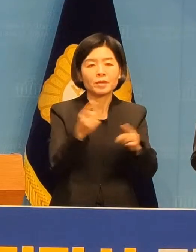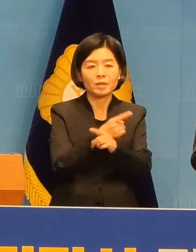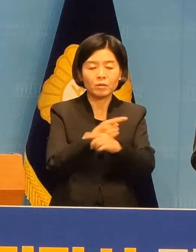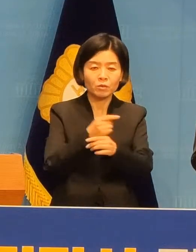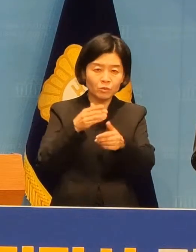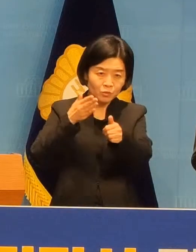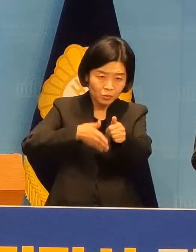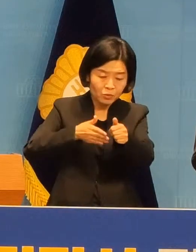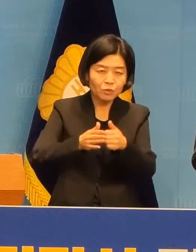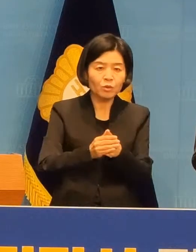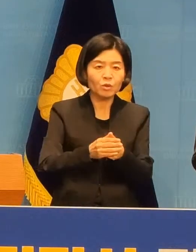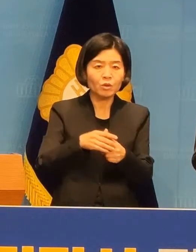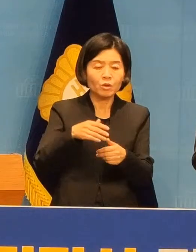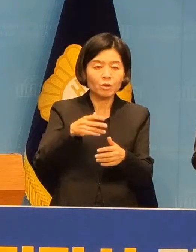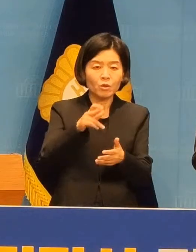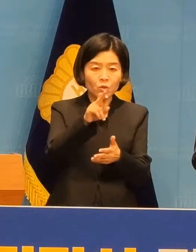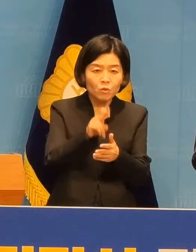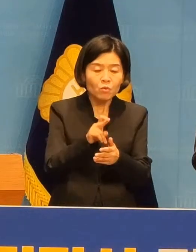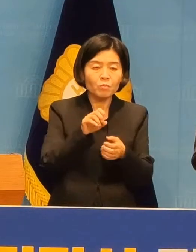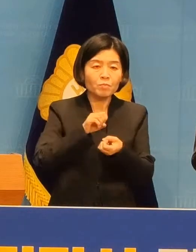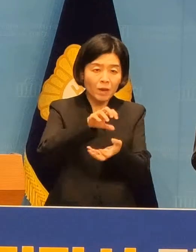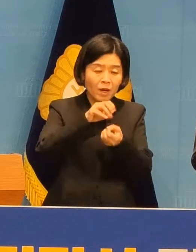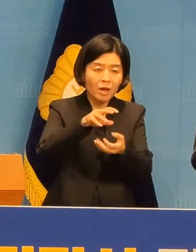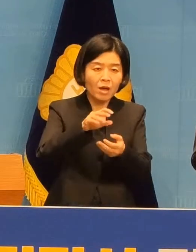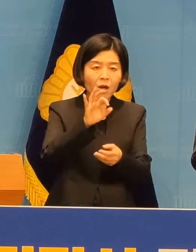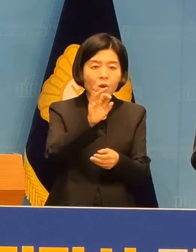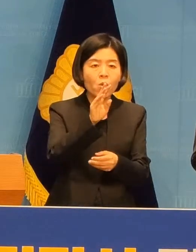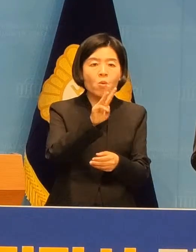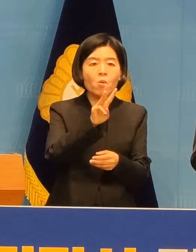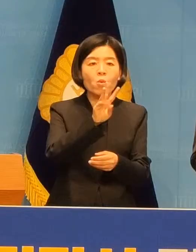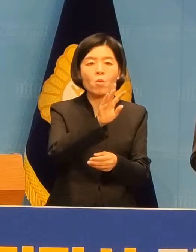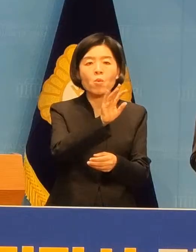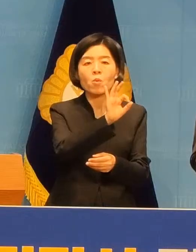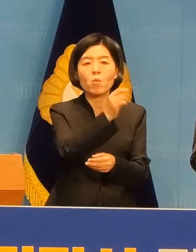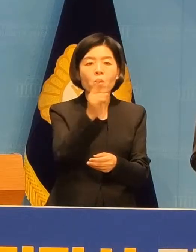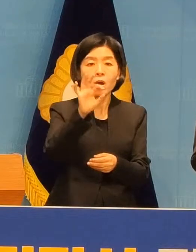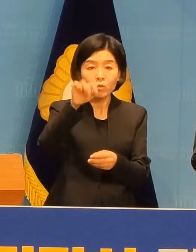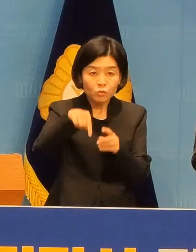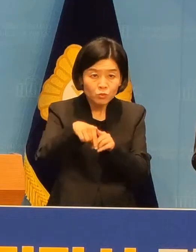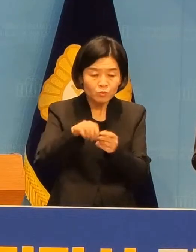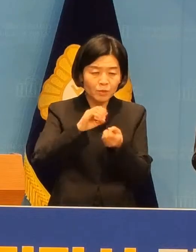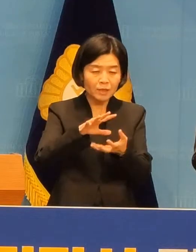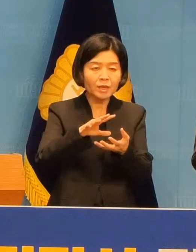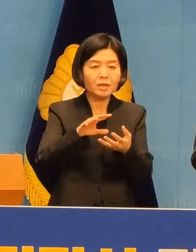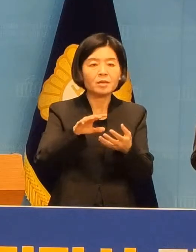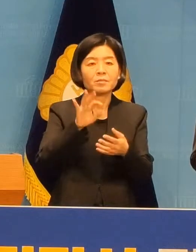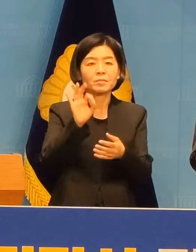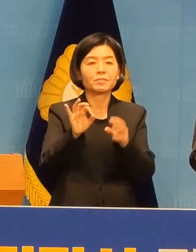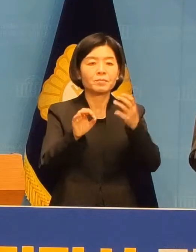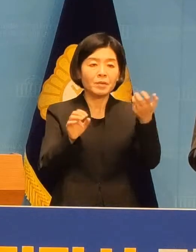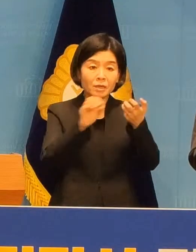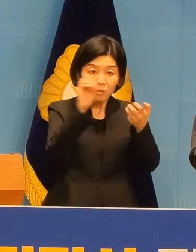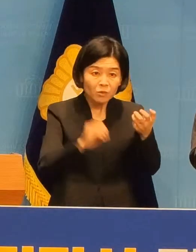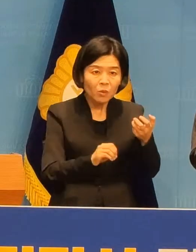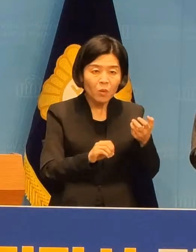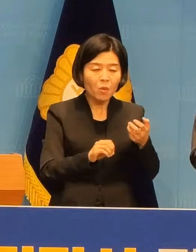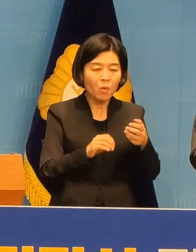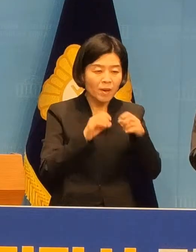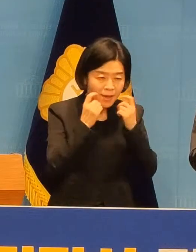쿠팡의 와우 멤버십 무료 배송은 배달비의 80%를 자영업자에게 전가하고 있습니다. 배달의 민족은